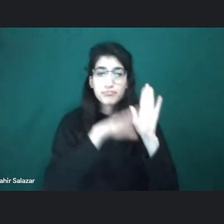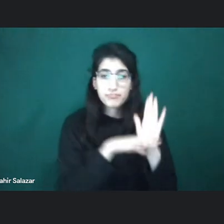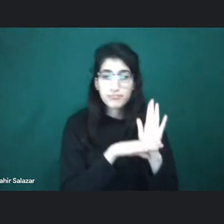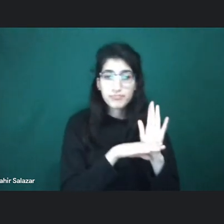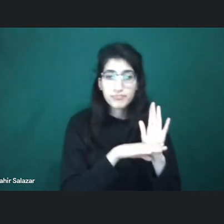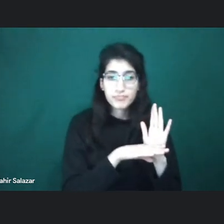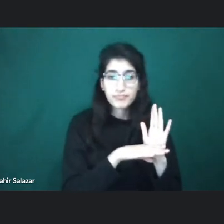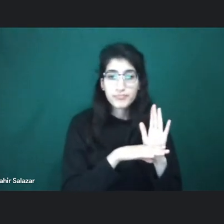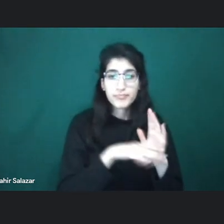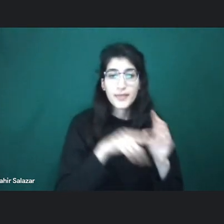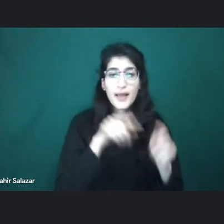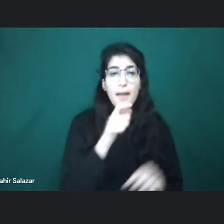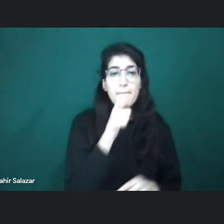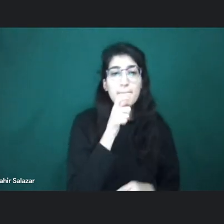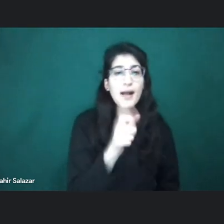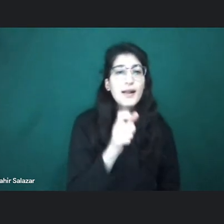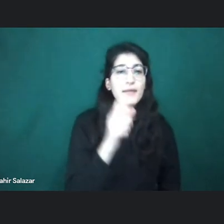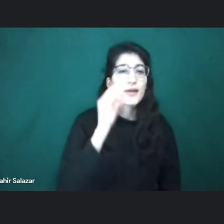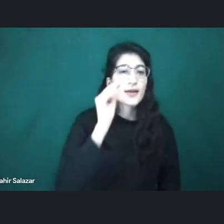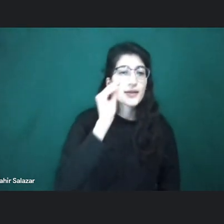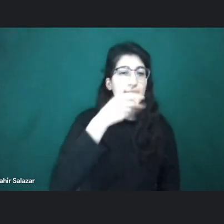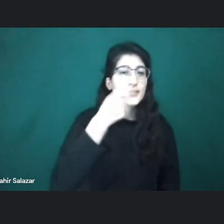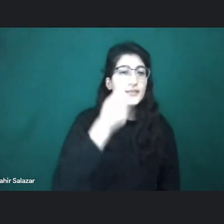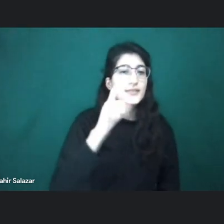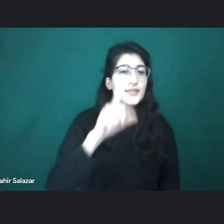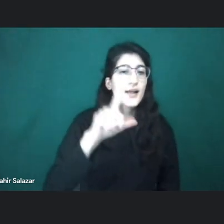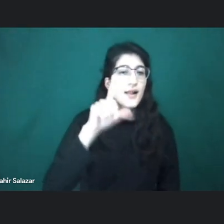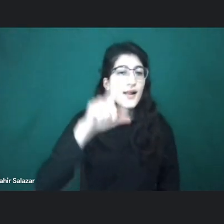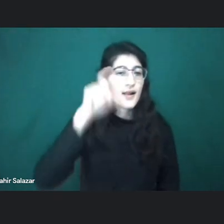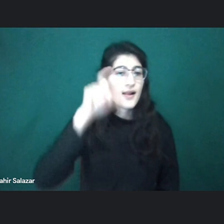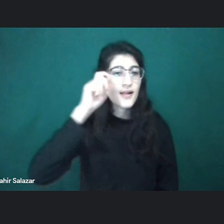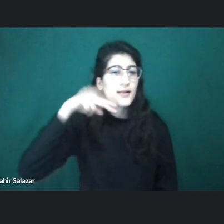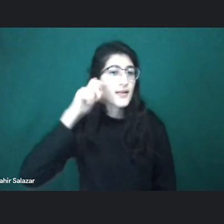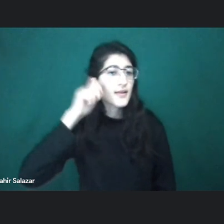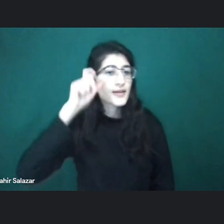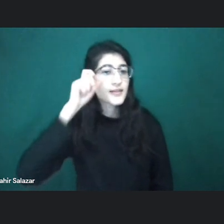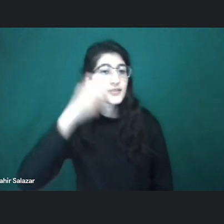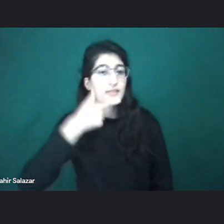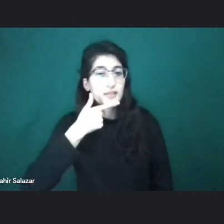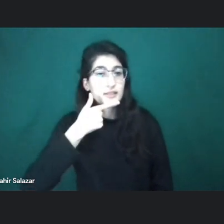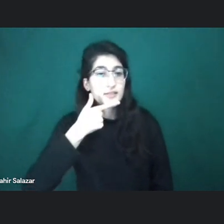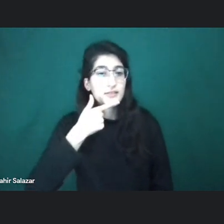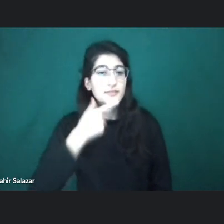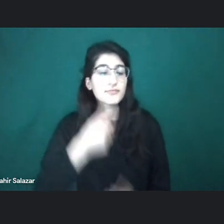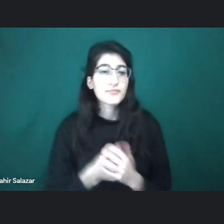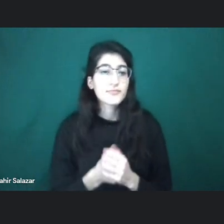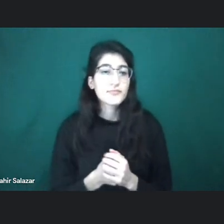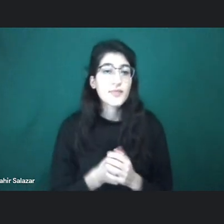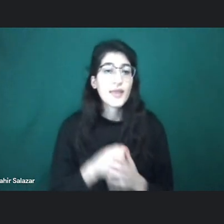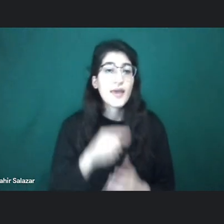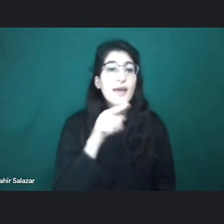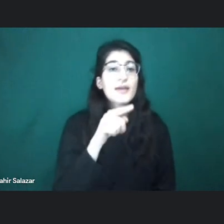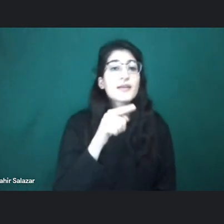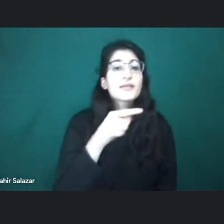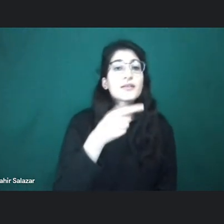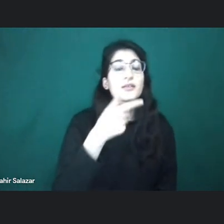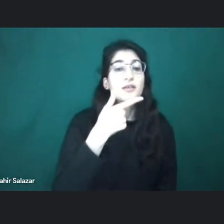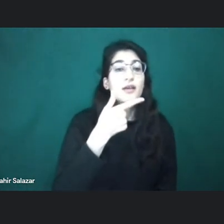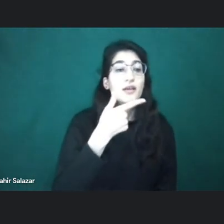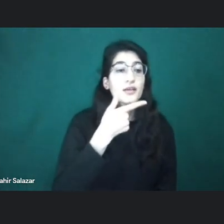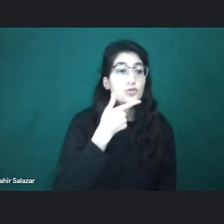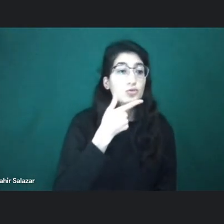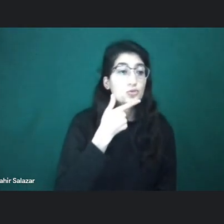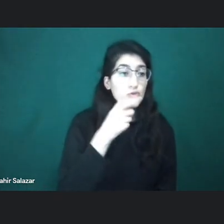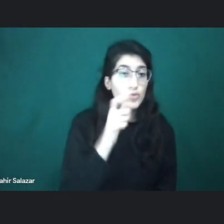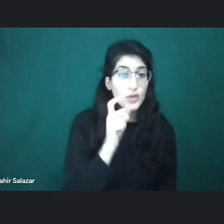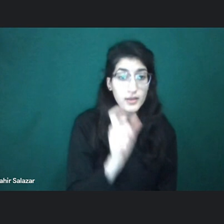cuenta? Por el determinante. Bien, tiene el artículo, entonces serían los desafíos